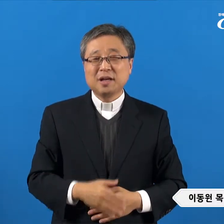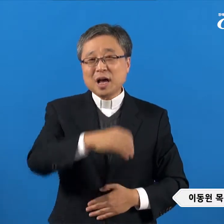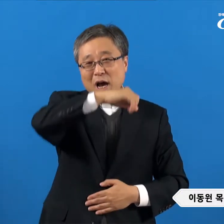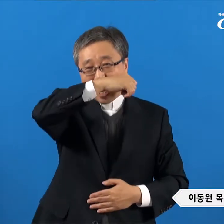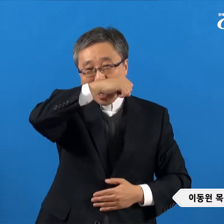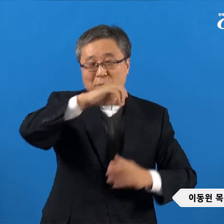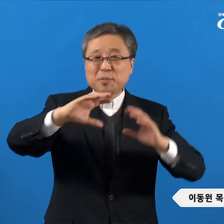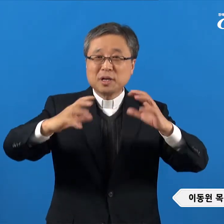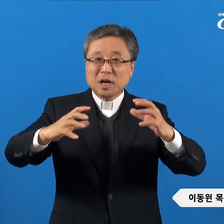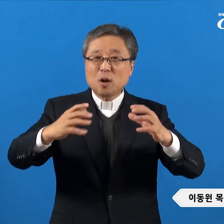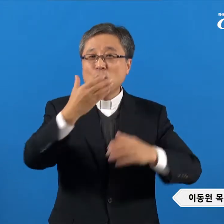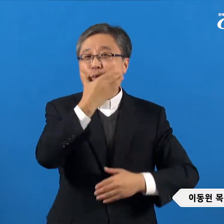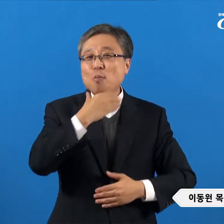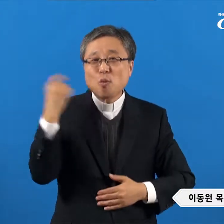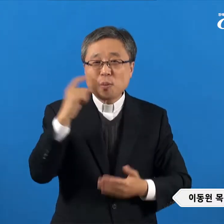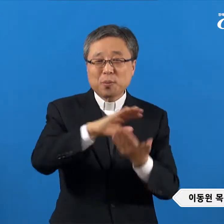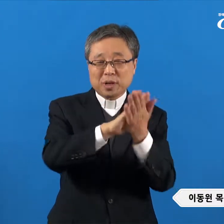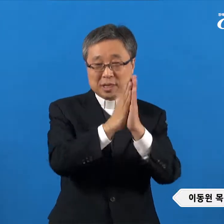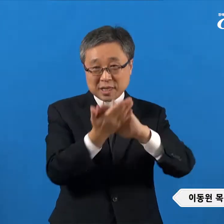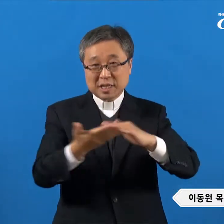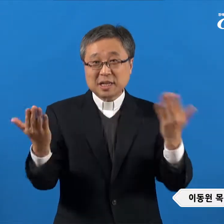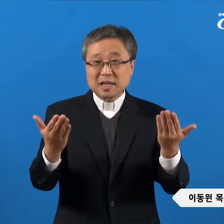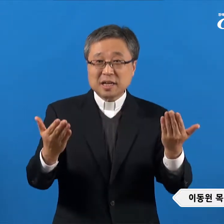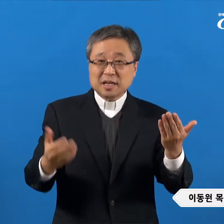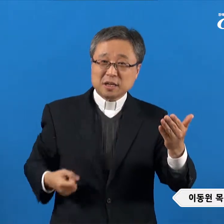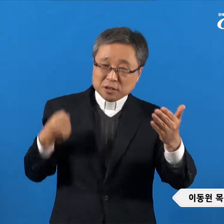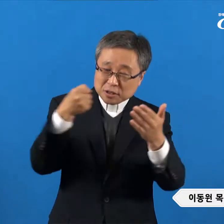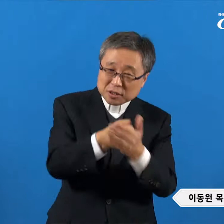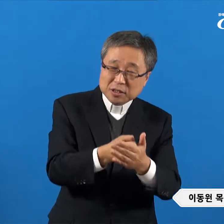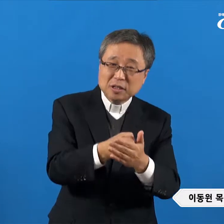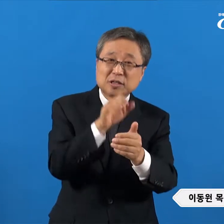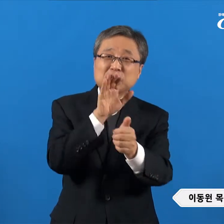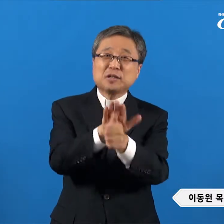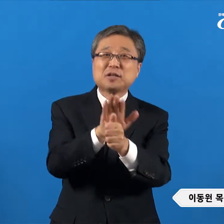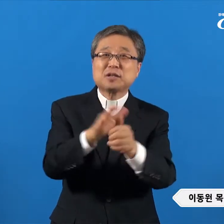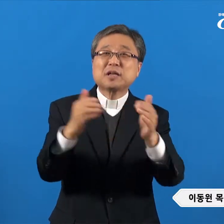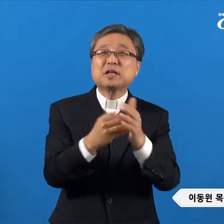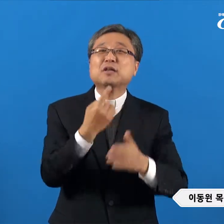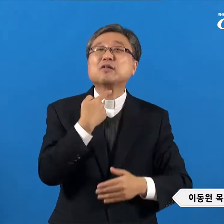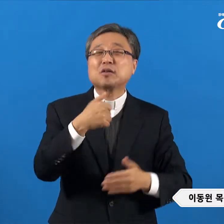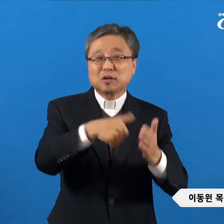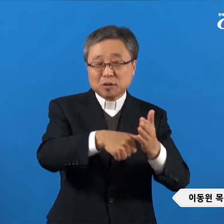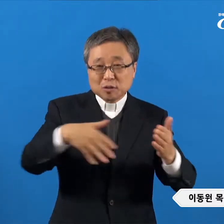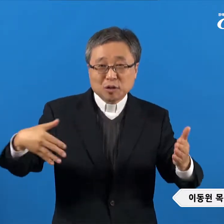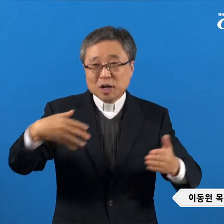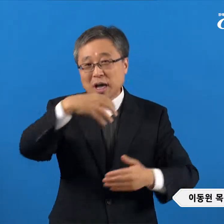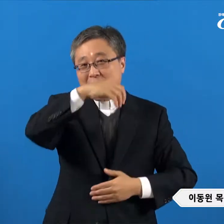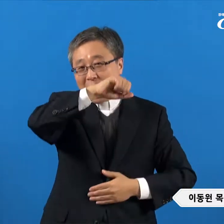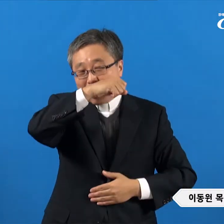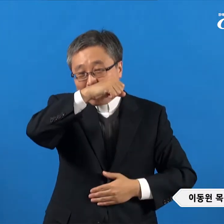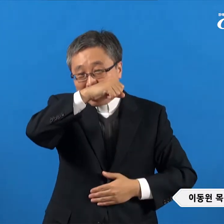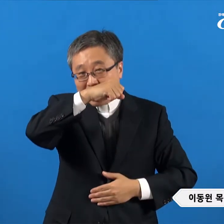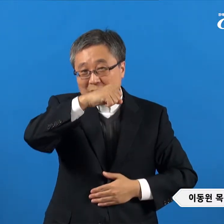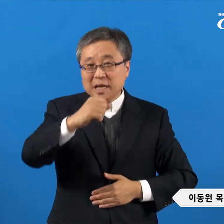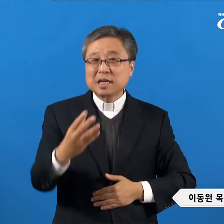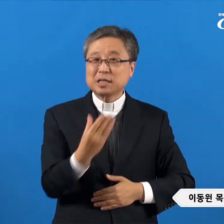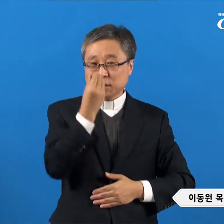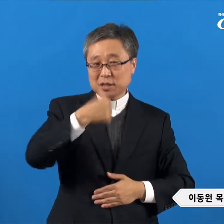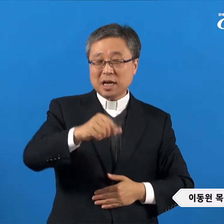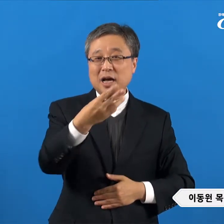아프리카를 복음으로 변화시키는 일에 결정적 기여를 했던 저 유명한 아프리카의 성자 리빙스턴은